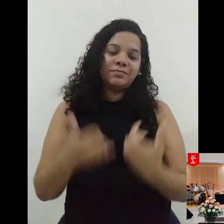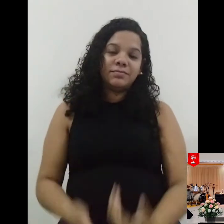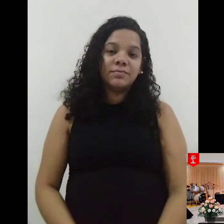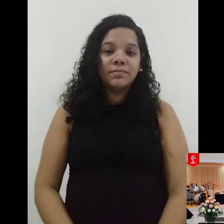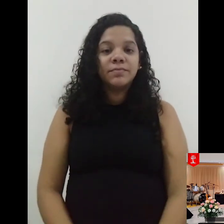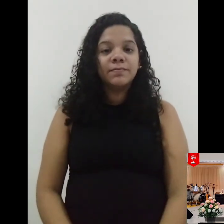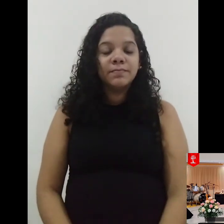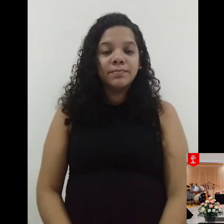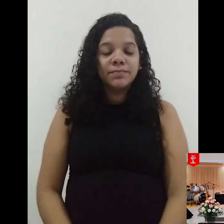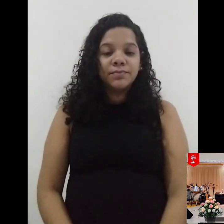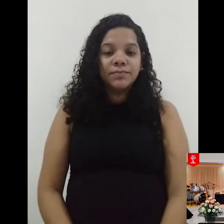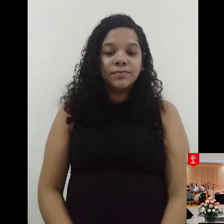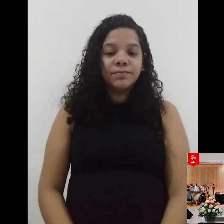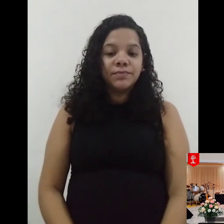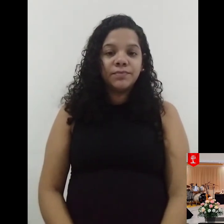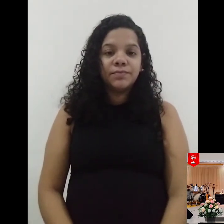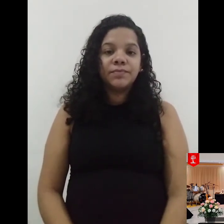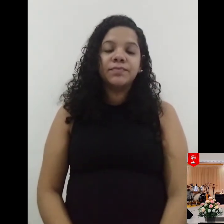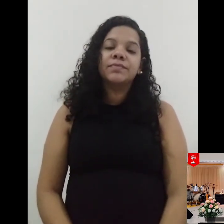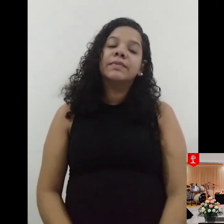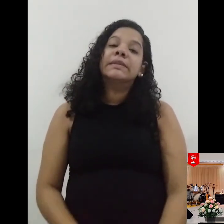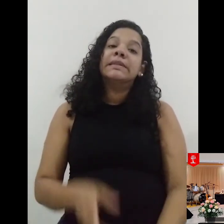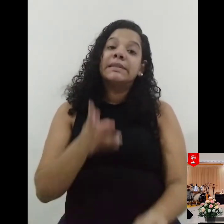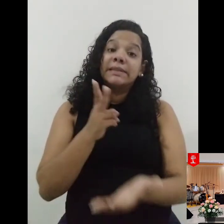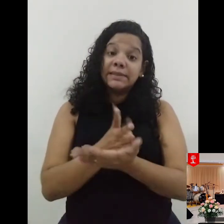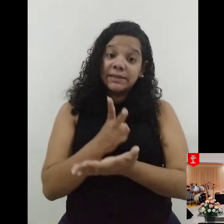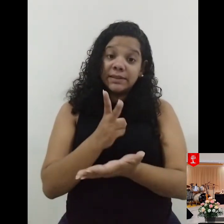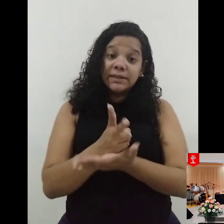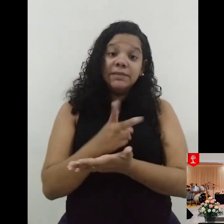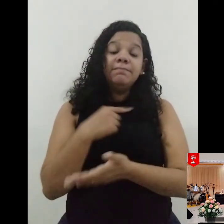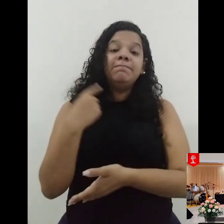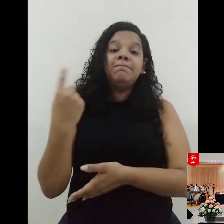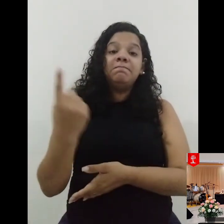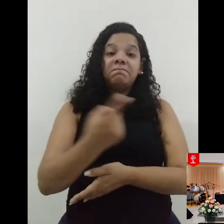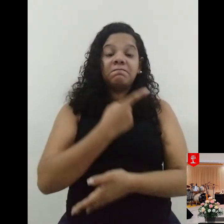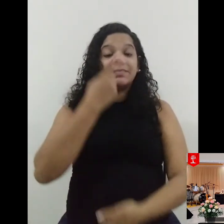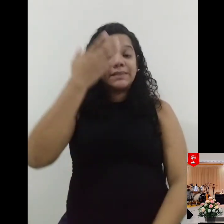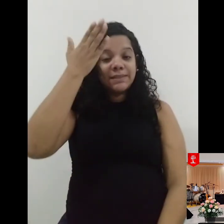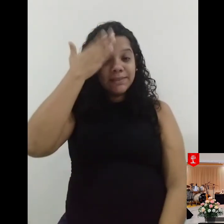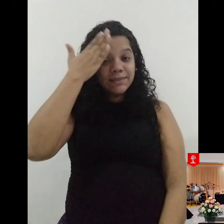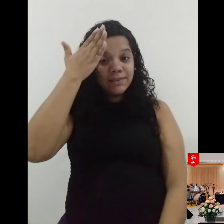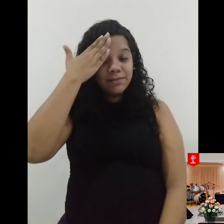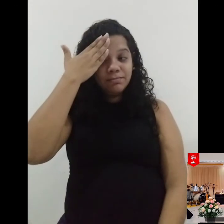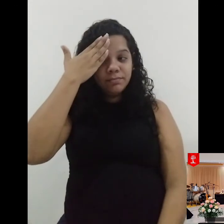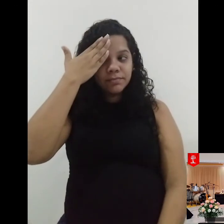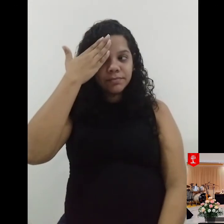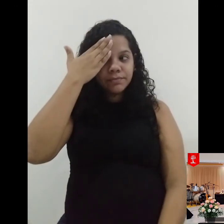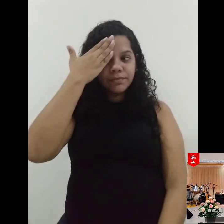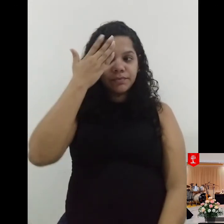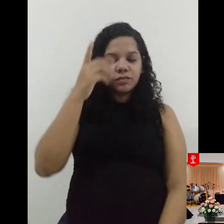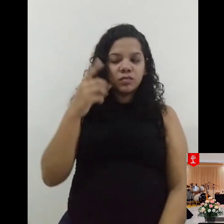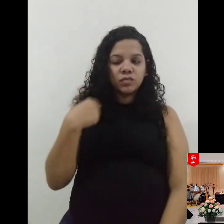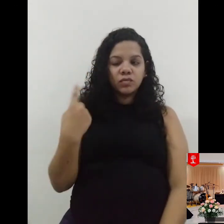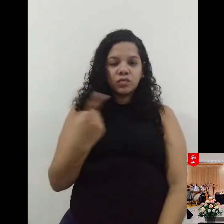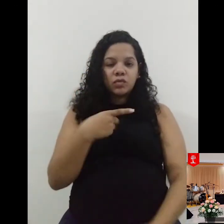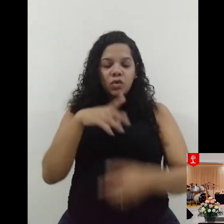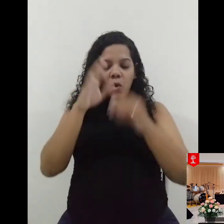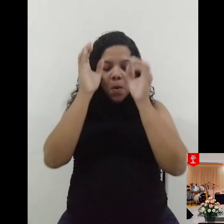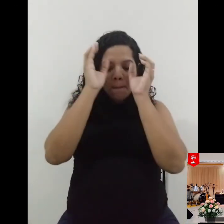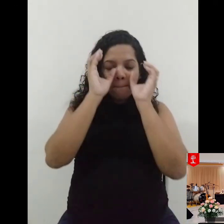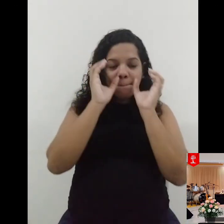por trás das ações. Qual é a atitude, qual é a motivação, porque Deus ele sonda o coração.